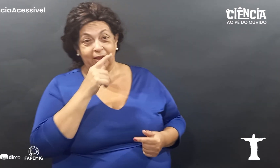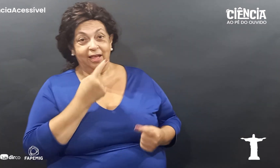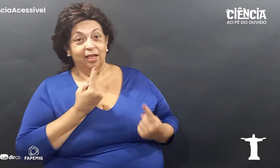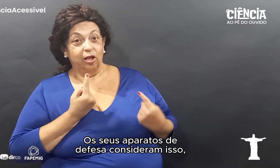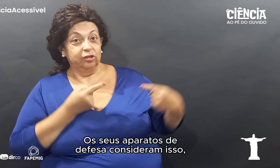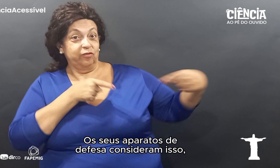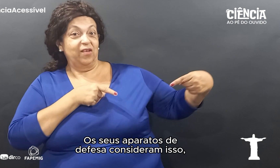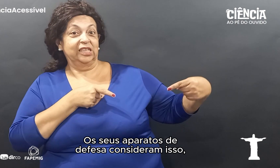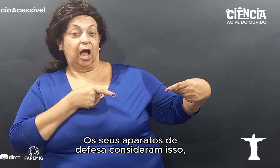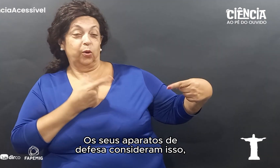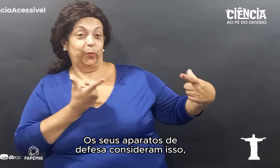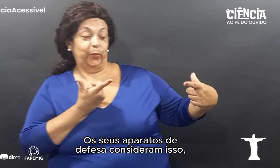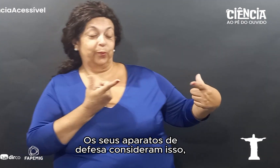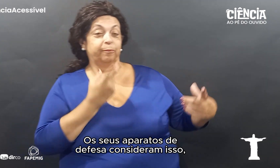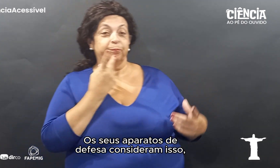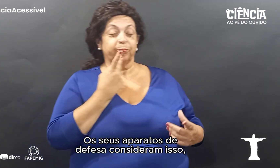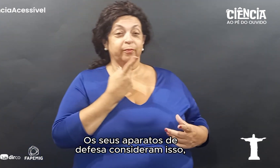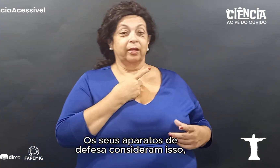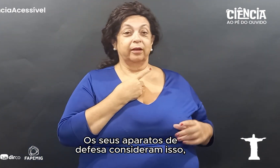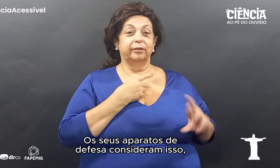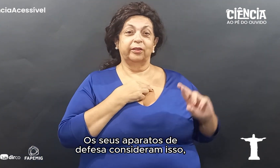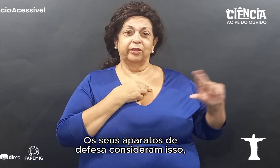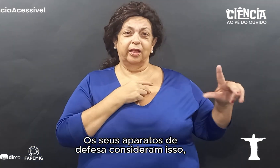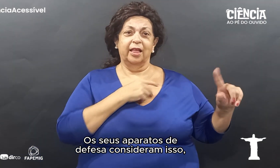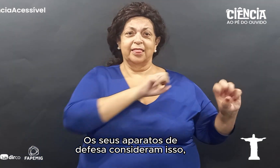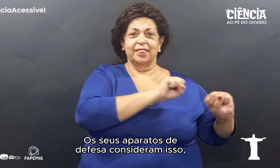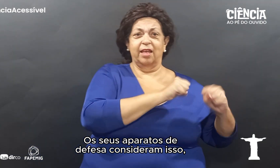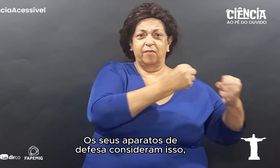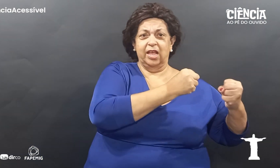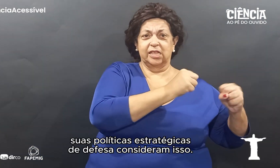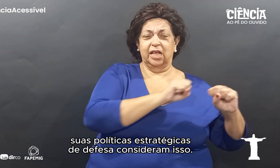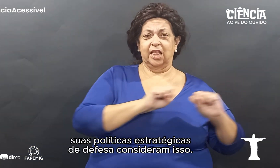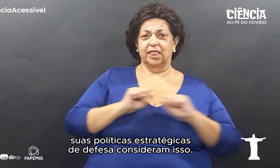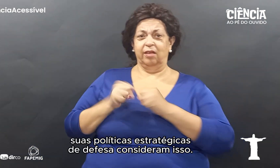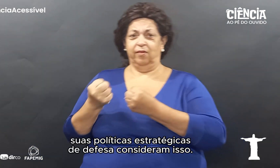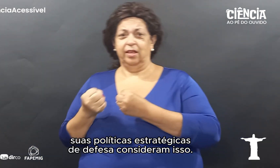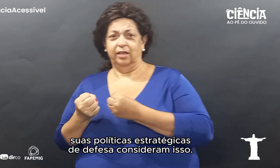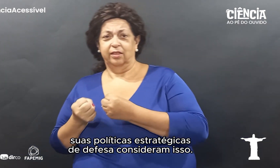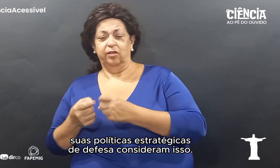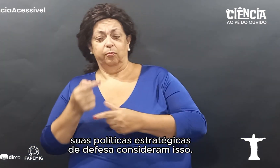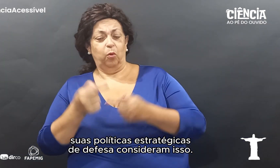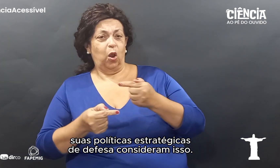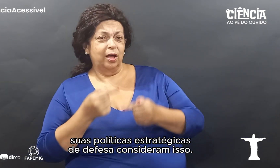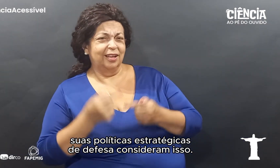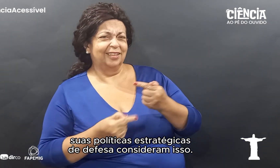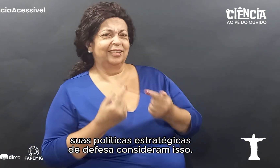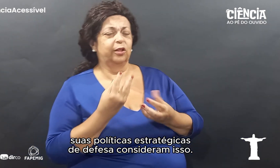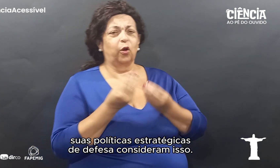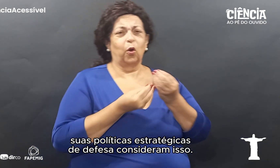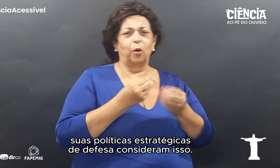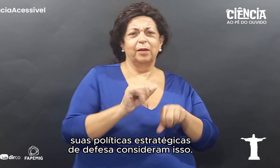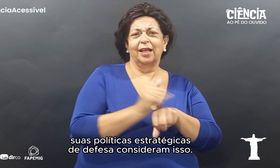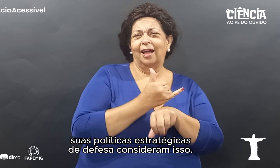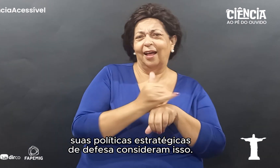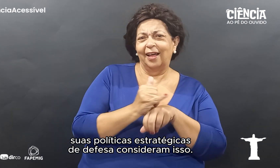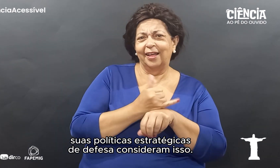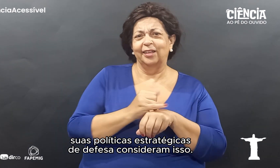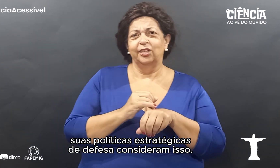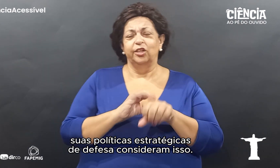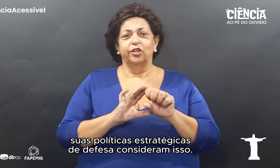adversários. Os seus aparatos de defesa, eles consideram isso. Suas políticas de estratégicas de defesa,